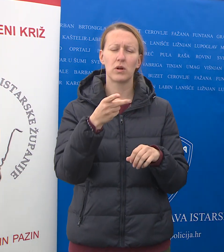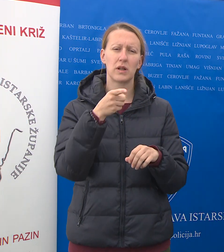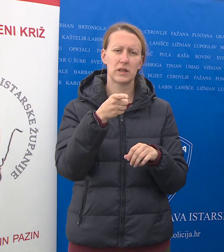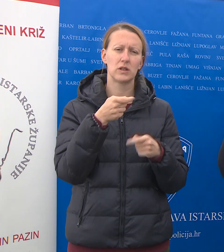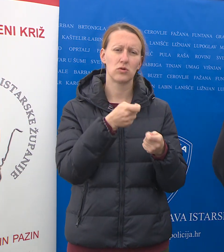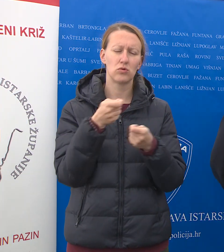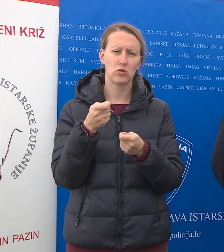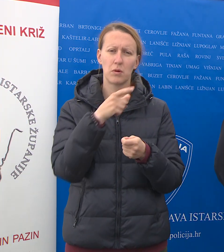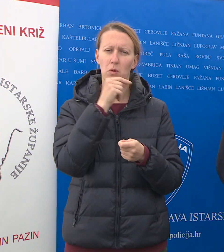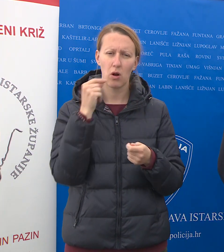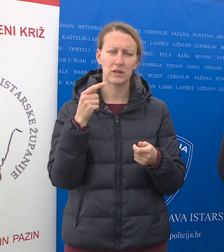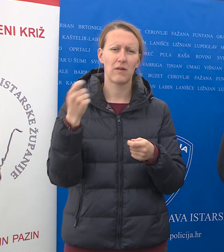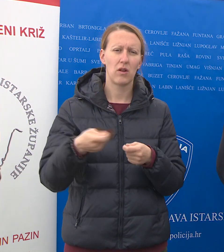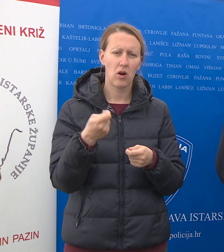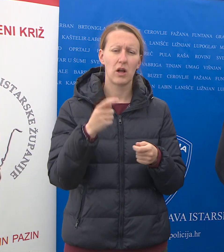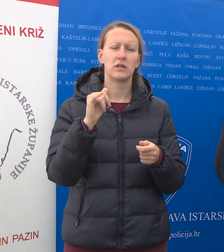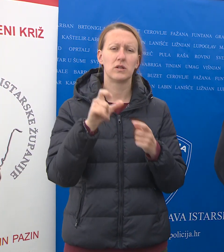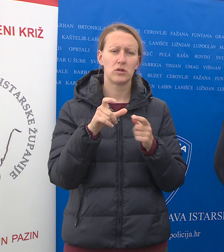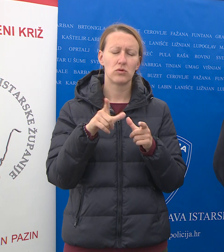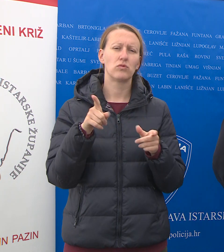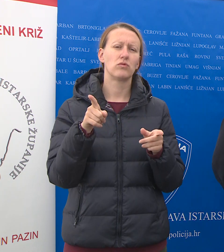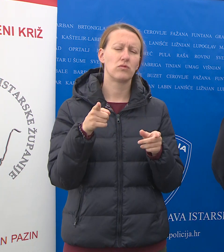tih službi, policajci, vatrogasci, su